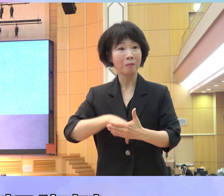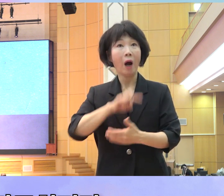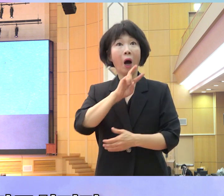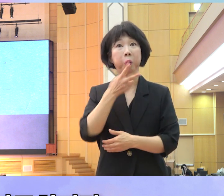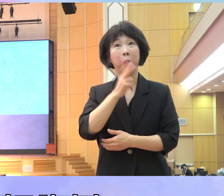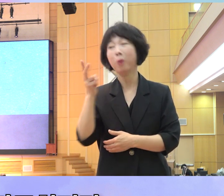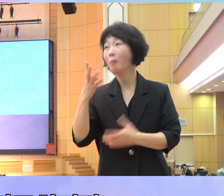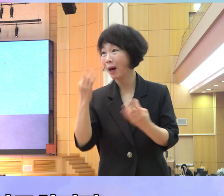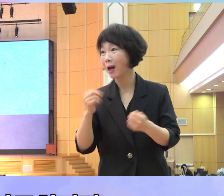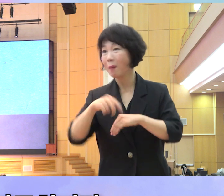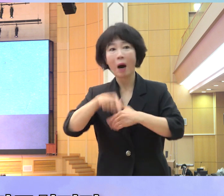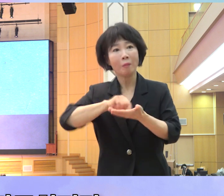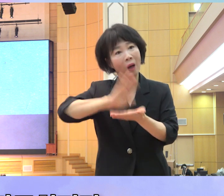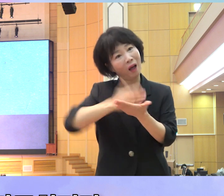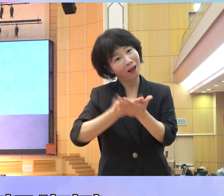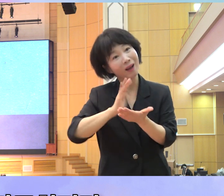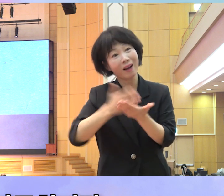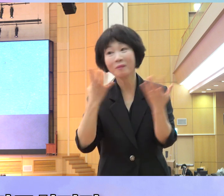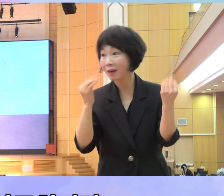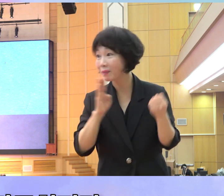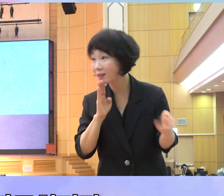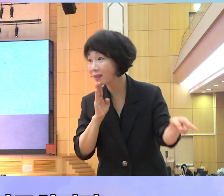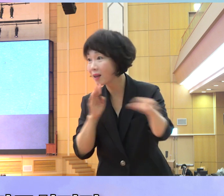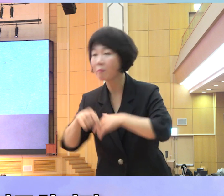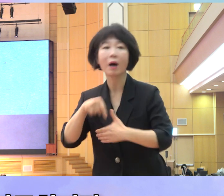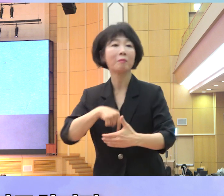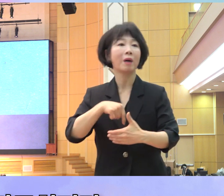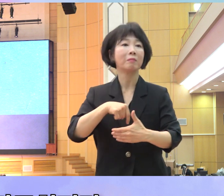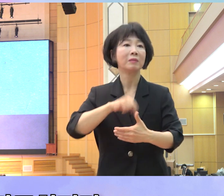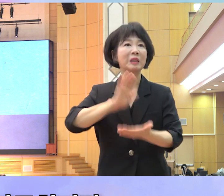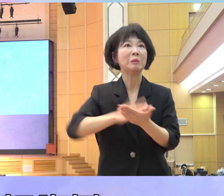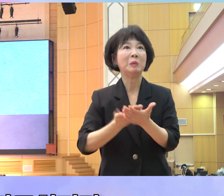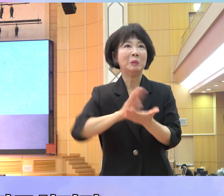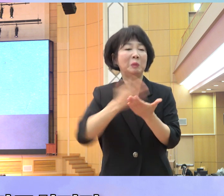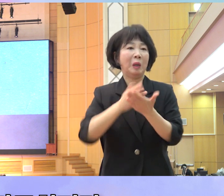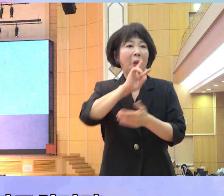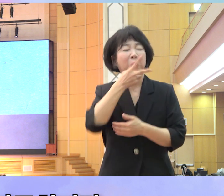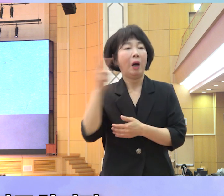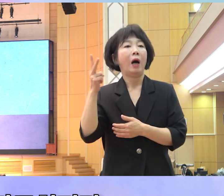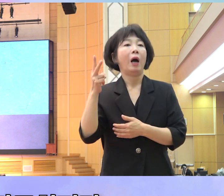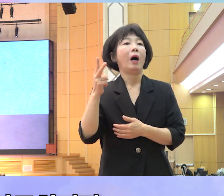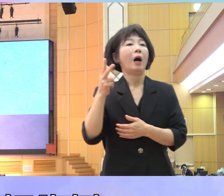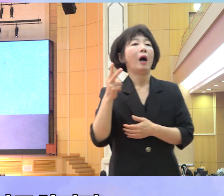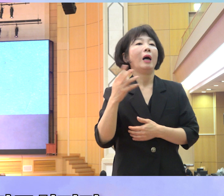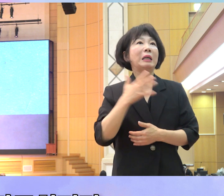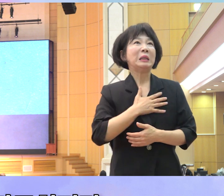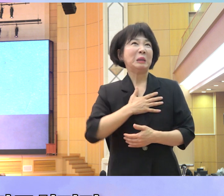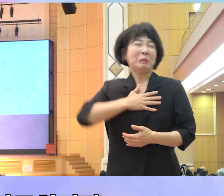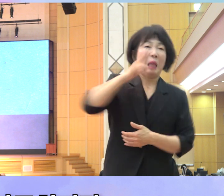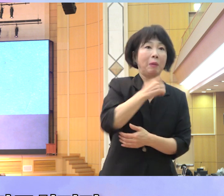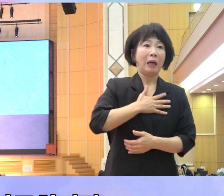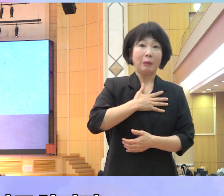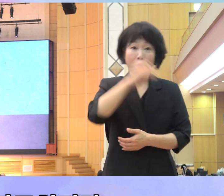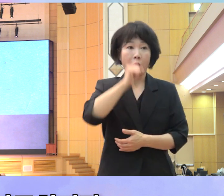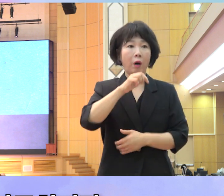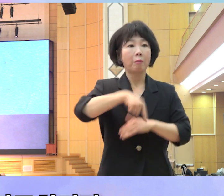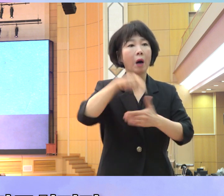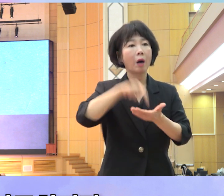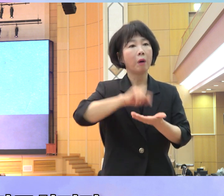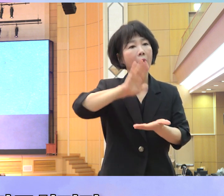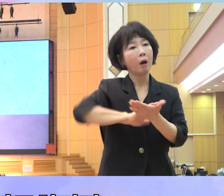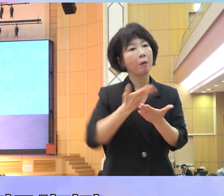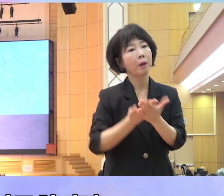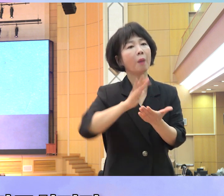전에 막 기뻤다가 안 좋은 소리 들으면 또 갑자기 기분이 확 나빴다가 막 이런단 말이에요. 그런 거를 우리가 마음을